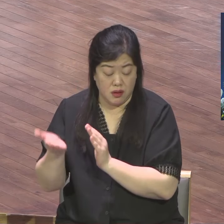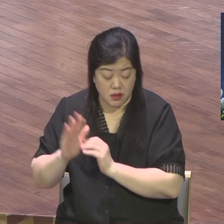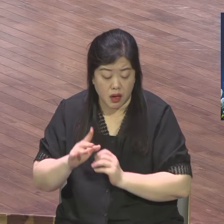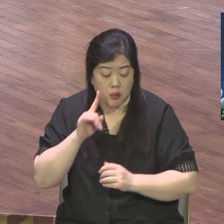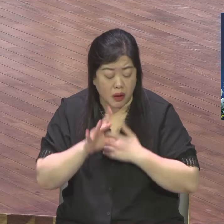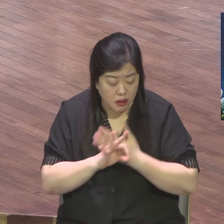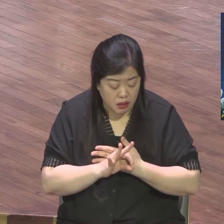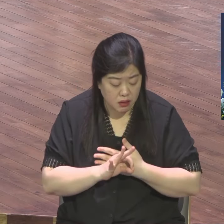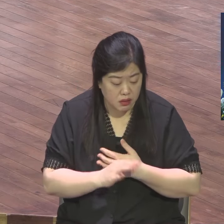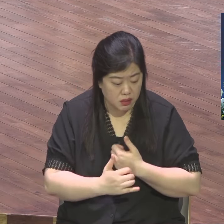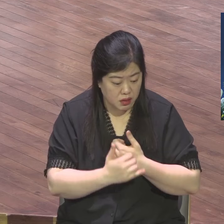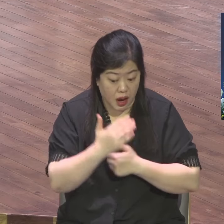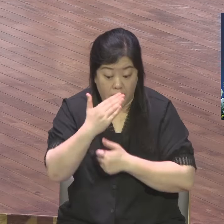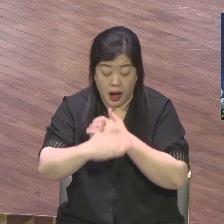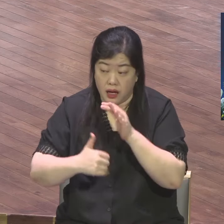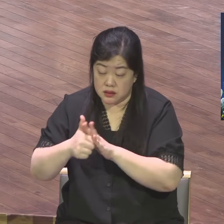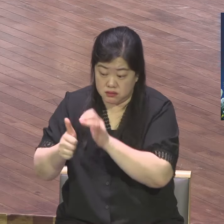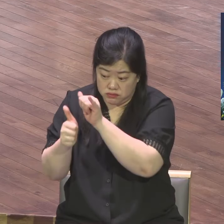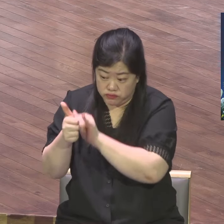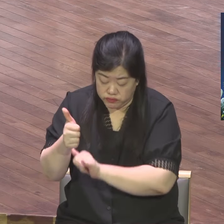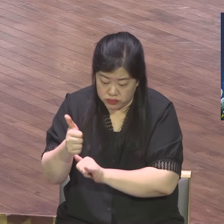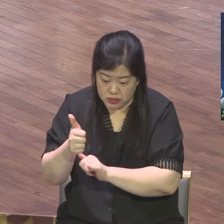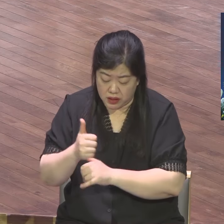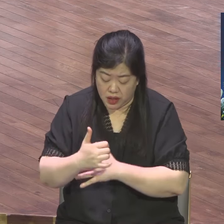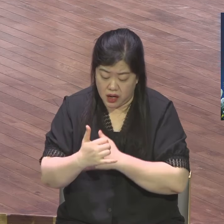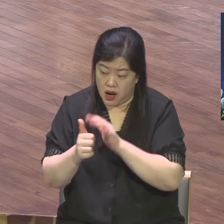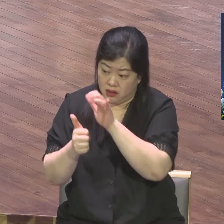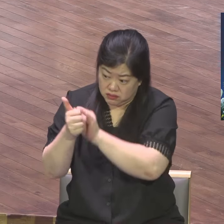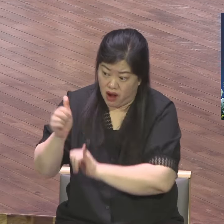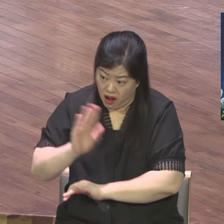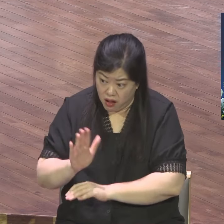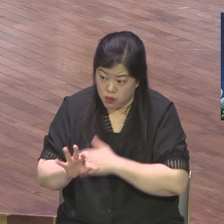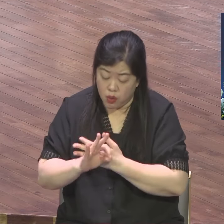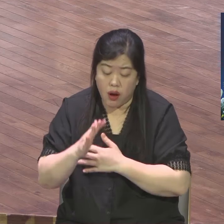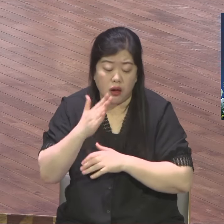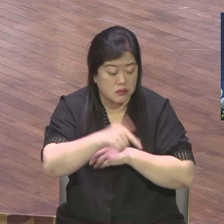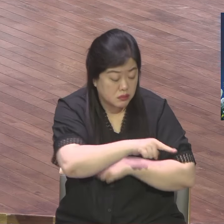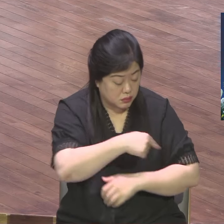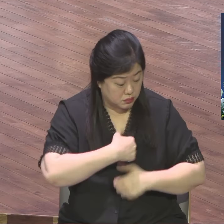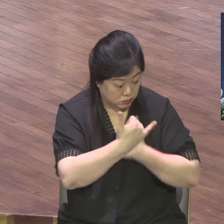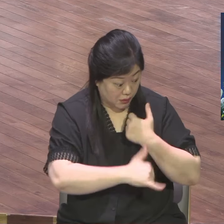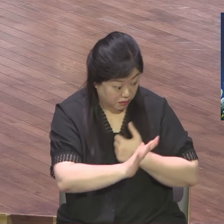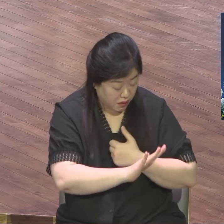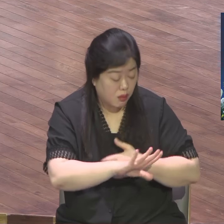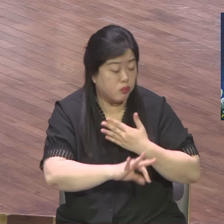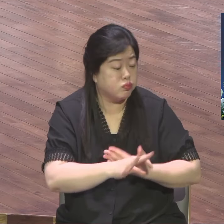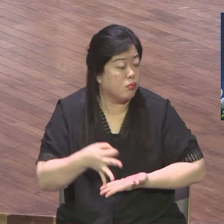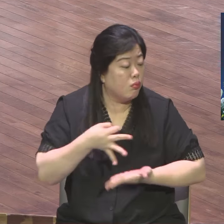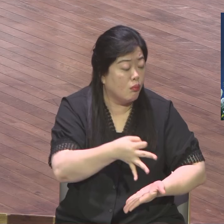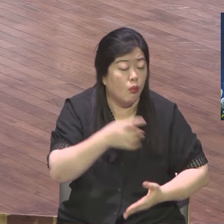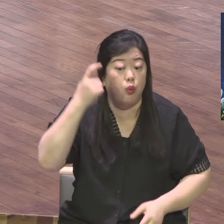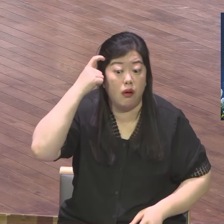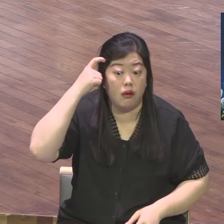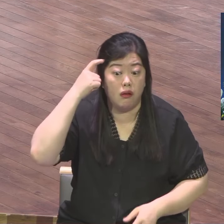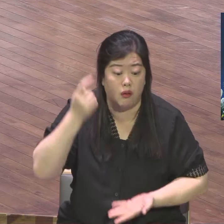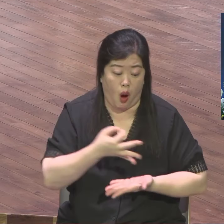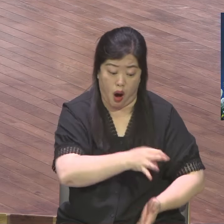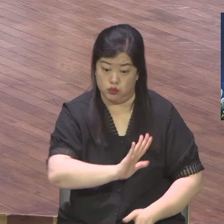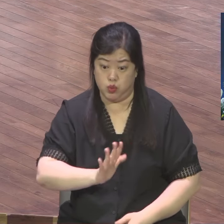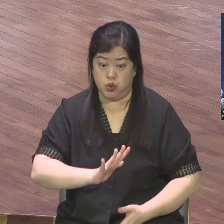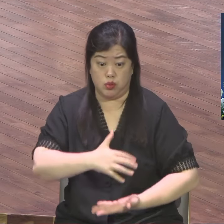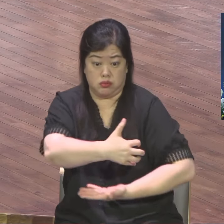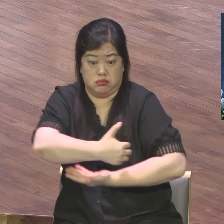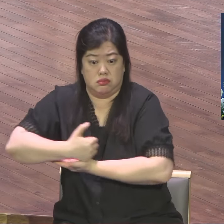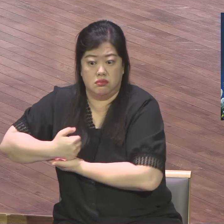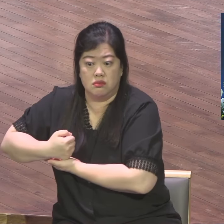다시 말해서 우리의 생명과 우리의 부와 명예 모든 것이 뭐요? 하나님의 손에 있어요.